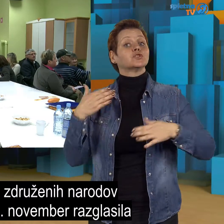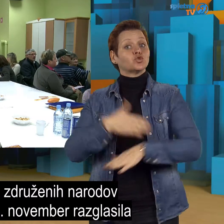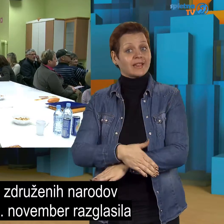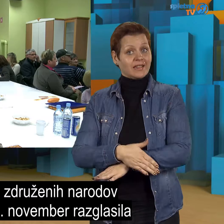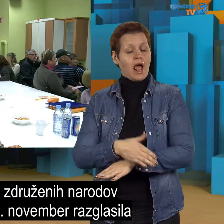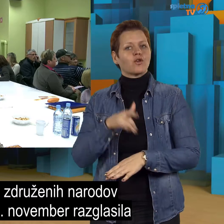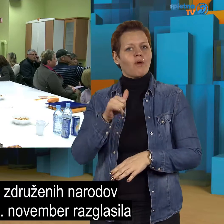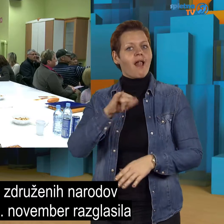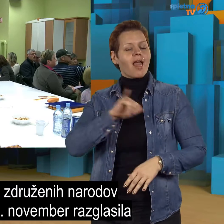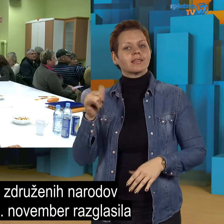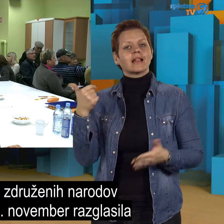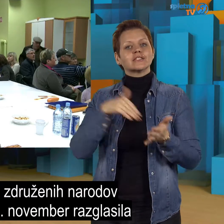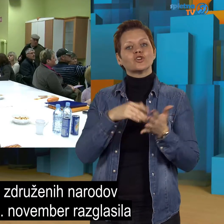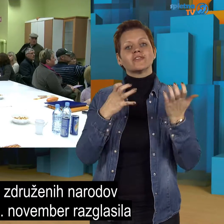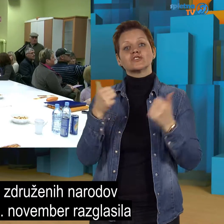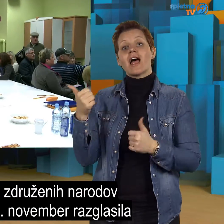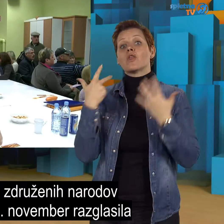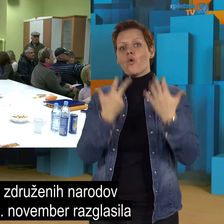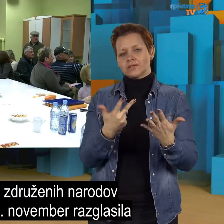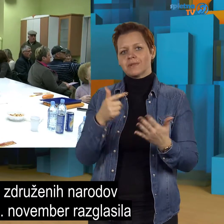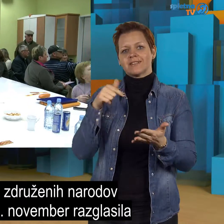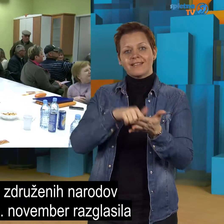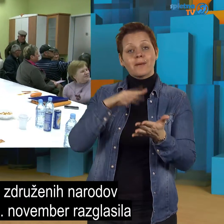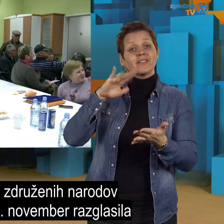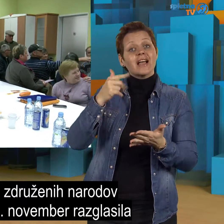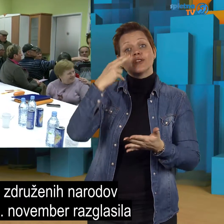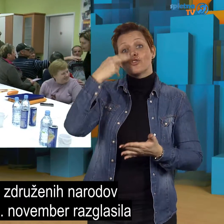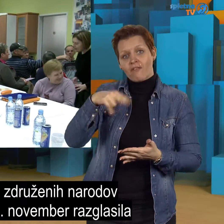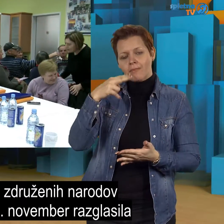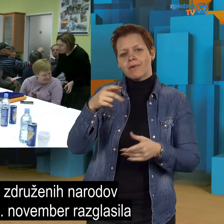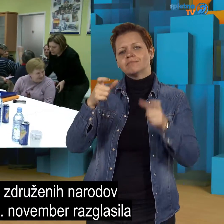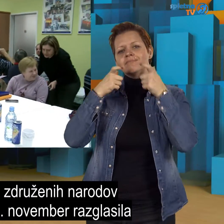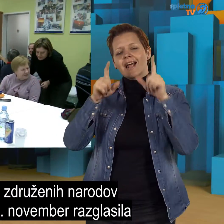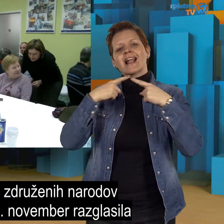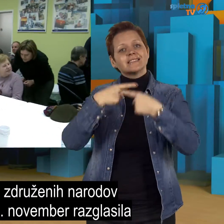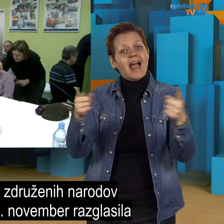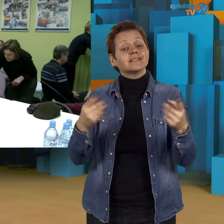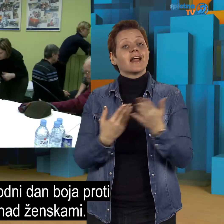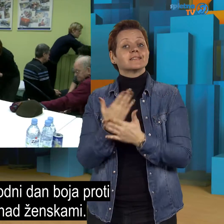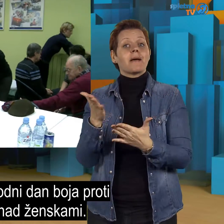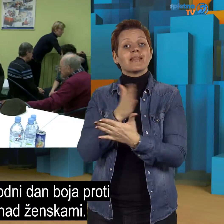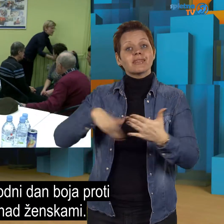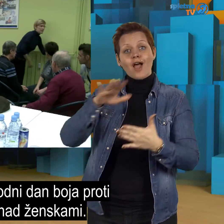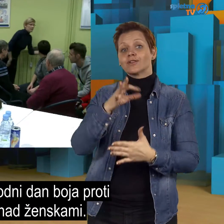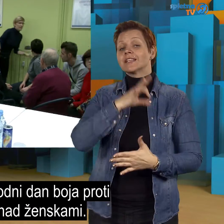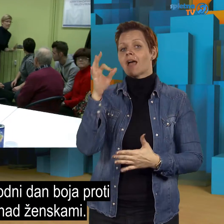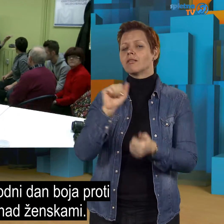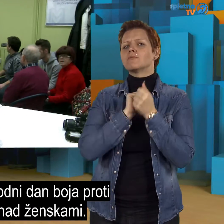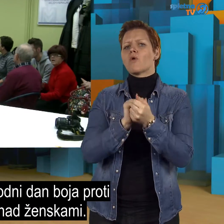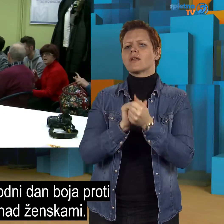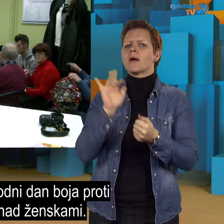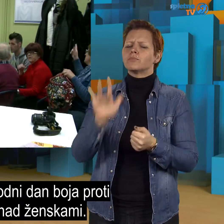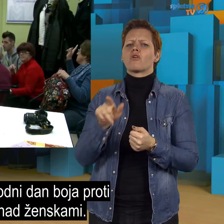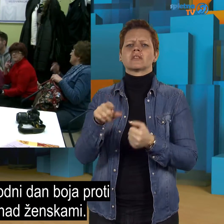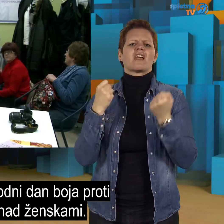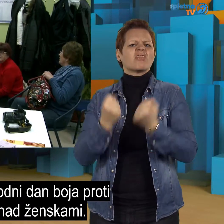Organizacija Združenih narodov je leta 1981 25. november razglasila za Mednarodni dan boja proti